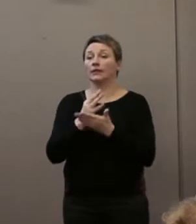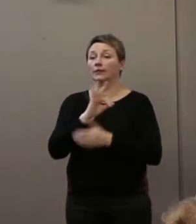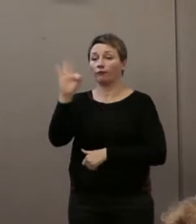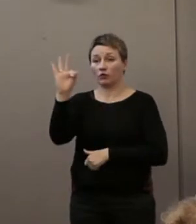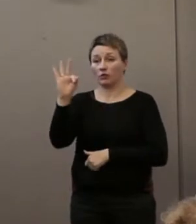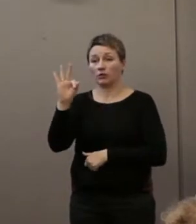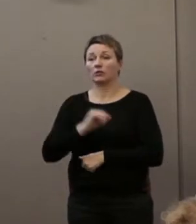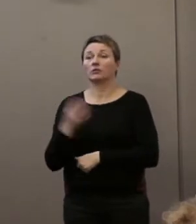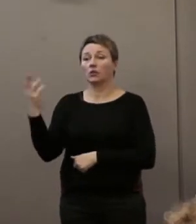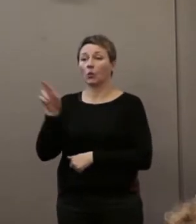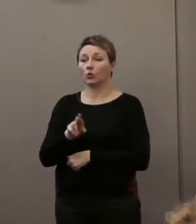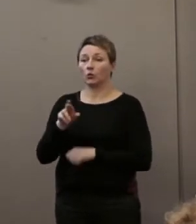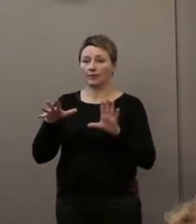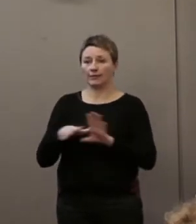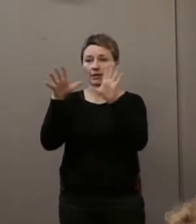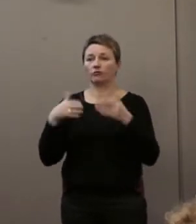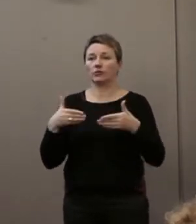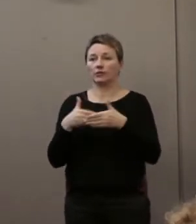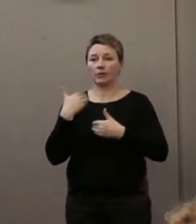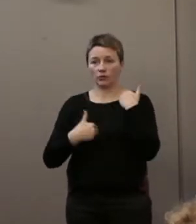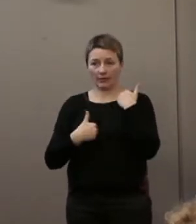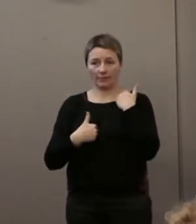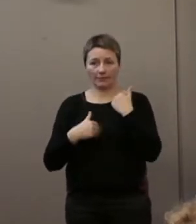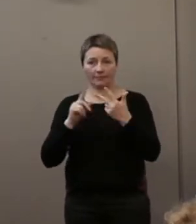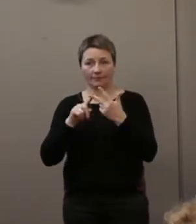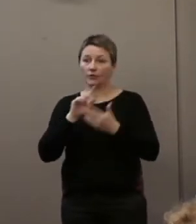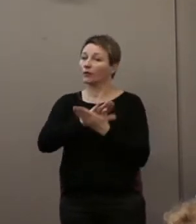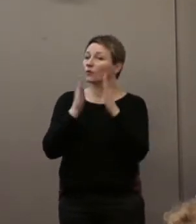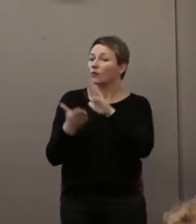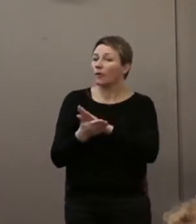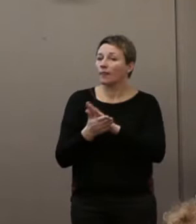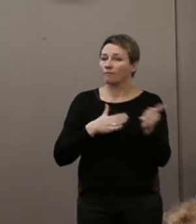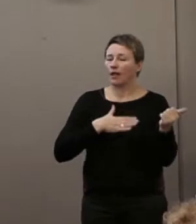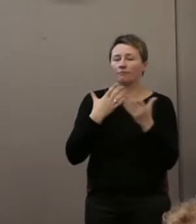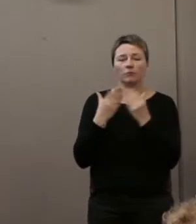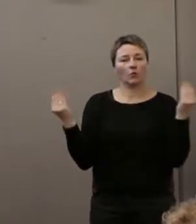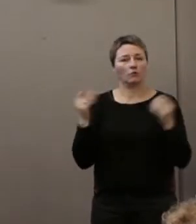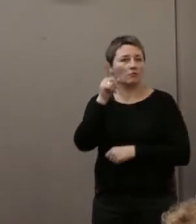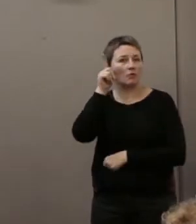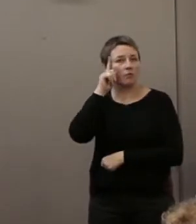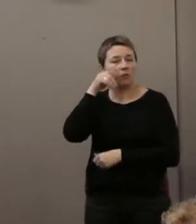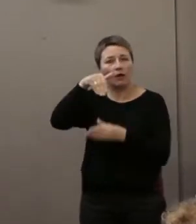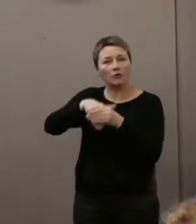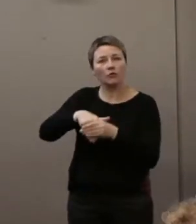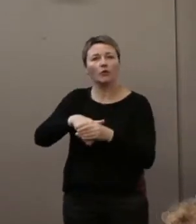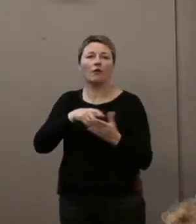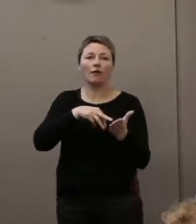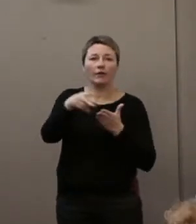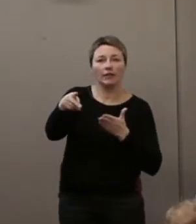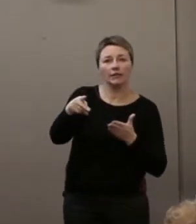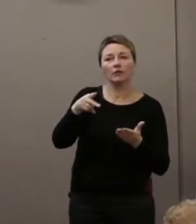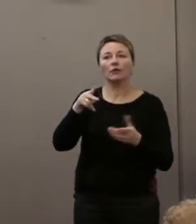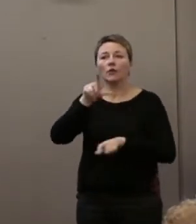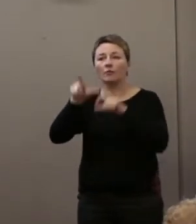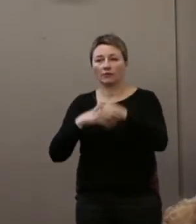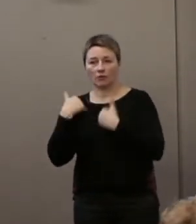avons sélectionné Retour d'Images, Cinéma et Handicap. Une association que nous aimons énormément puisqu'elle réunit public valide et public en situation